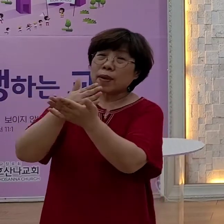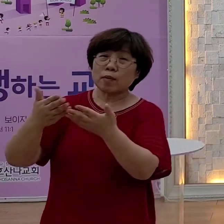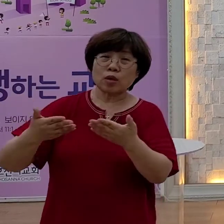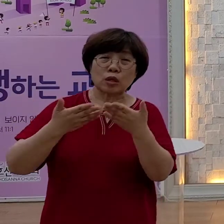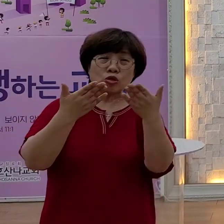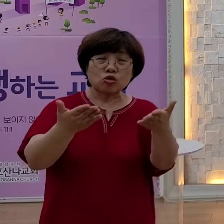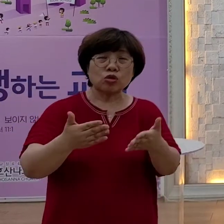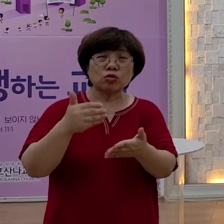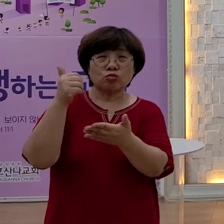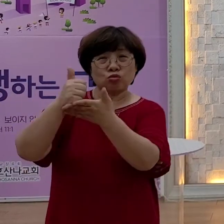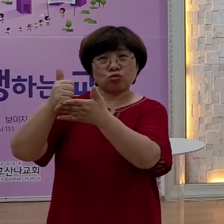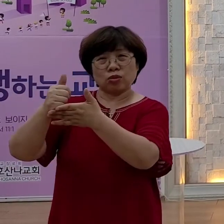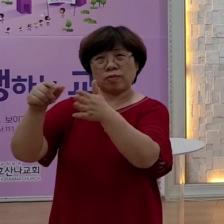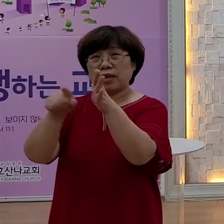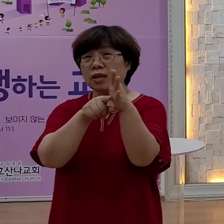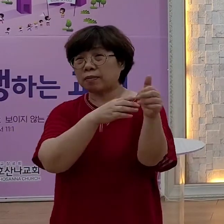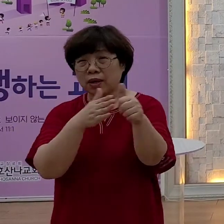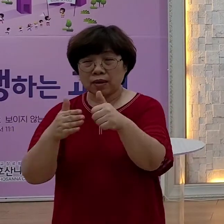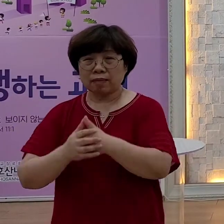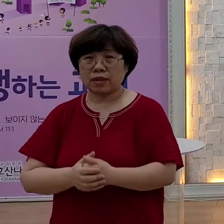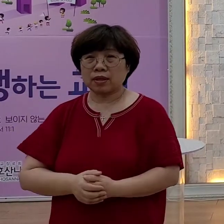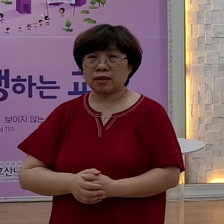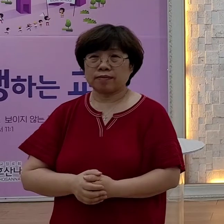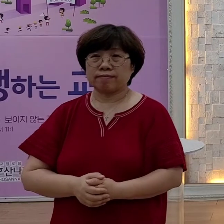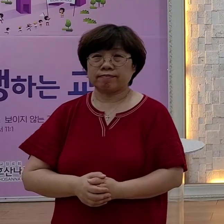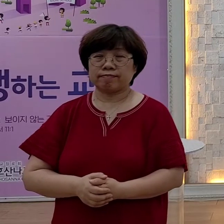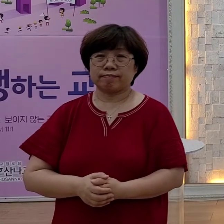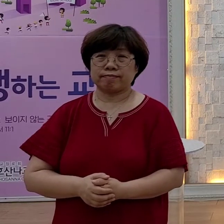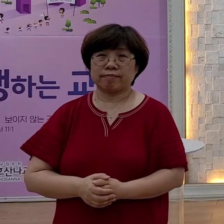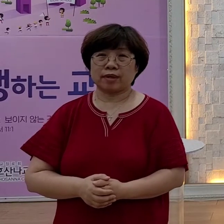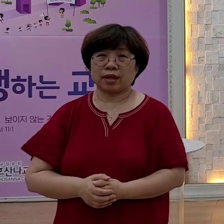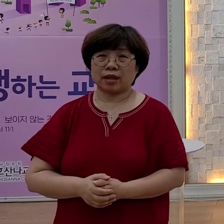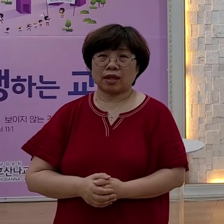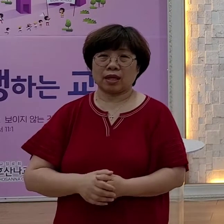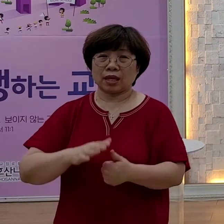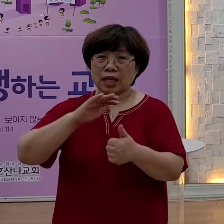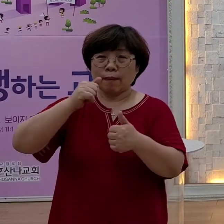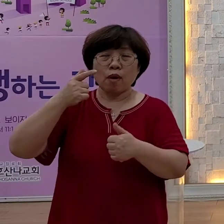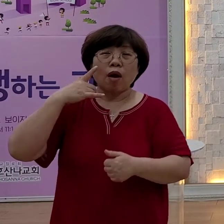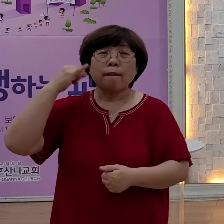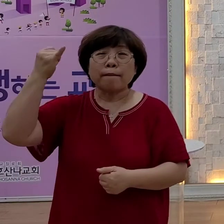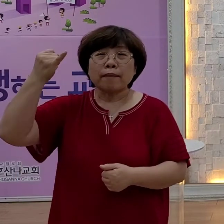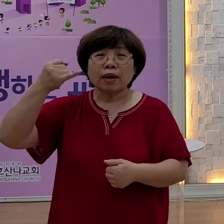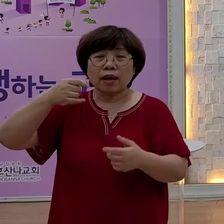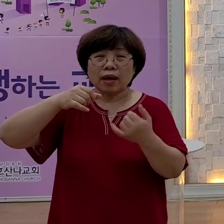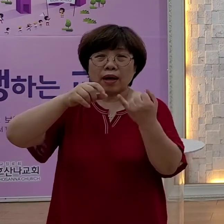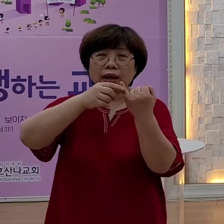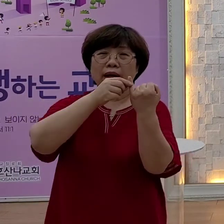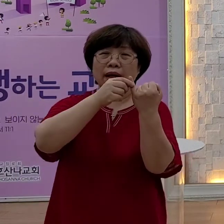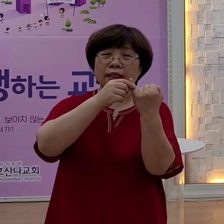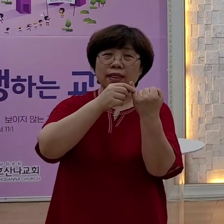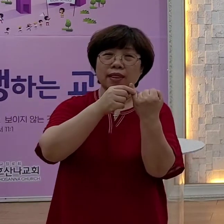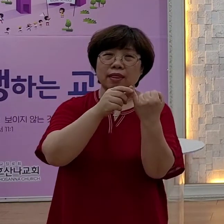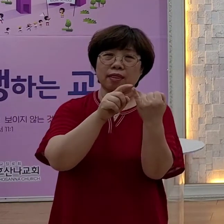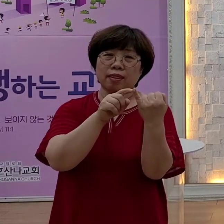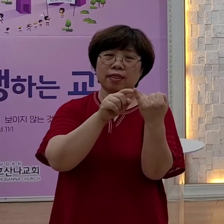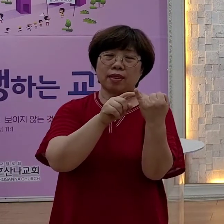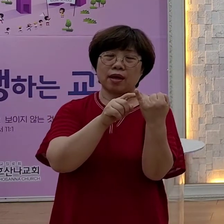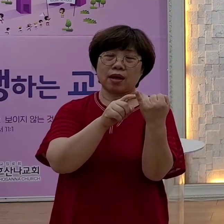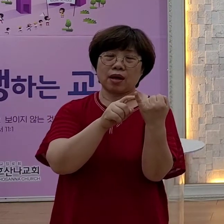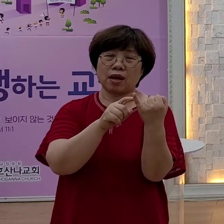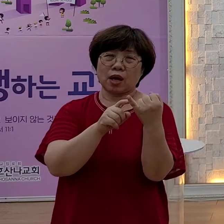분이심을 믿으시기 바랍니다. 이게 사무엘이 보여주는 한나의 그 서원을 지킨 결과가 보여주는 하나님의